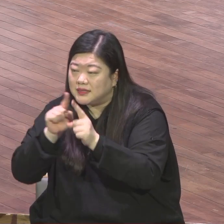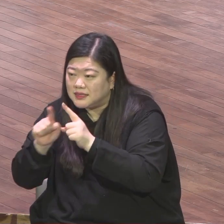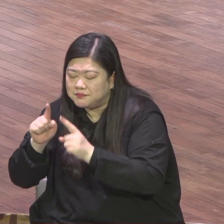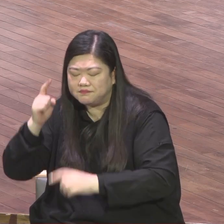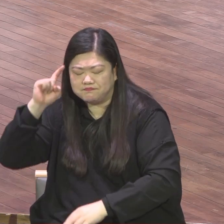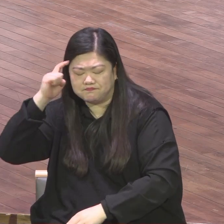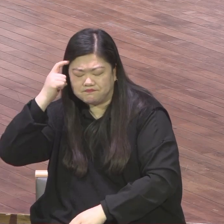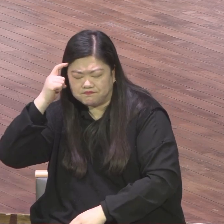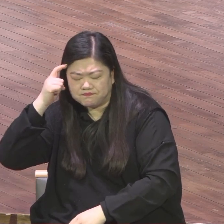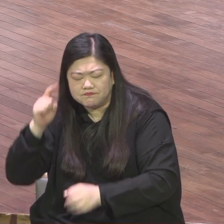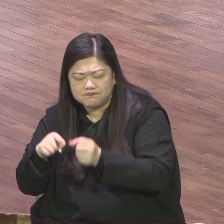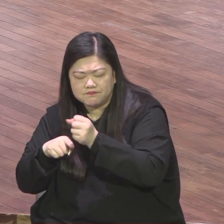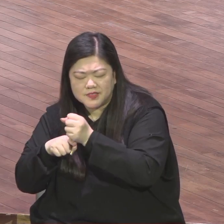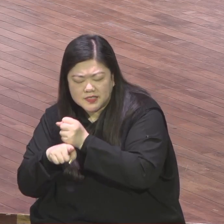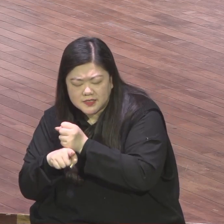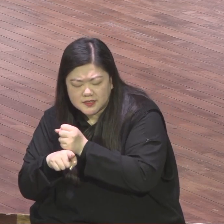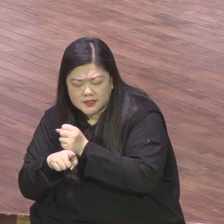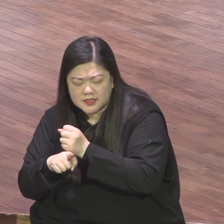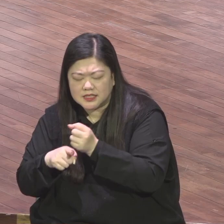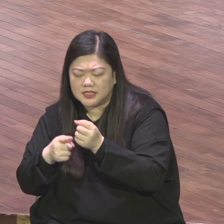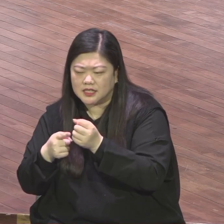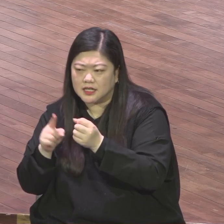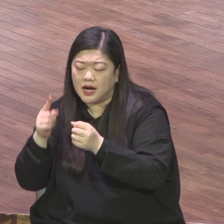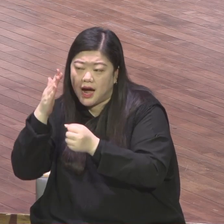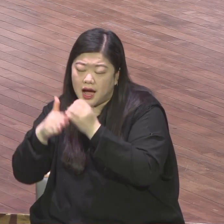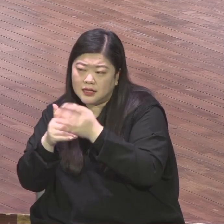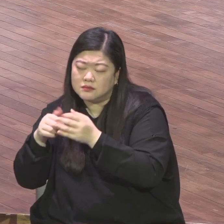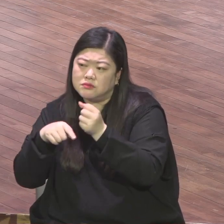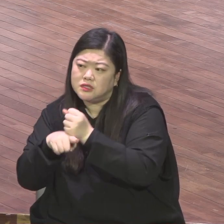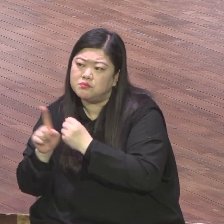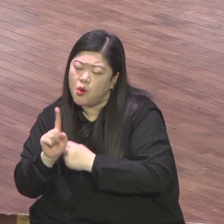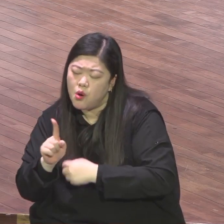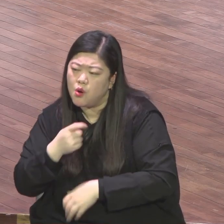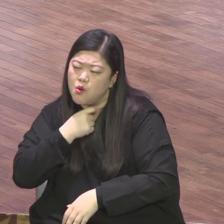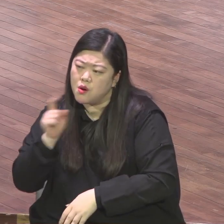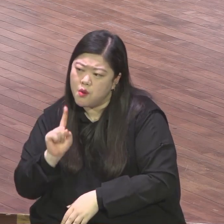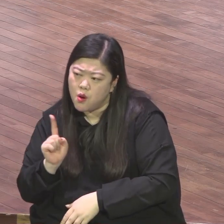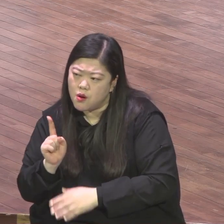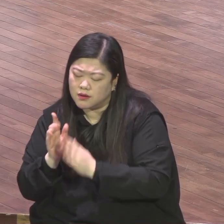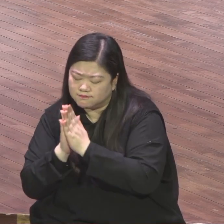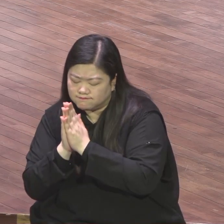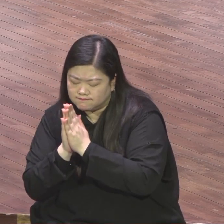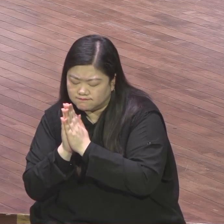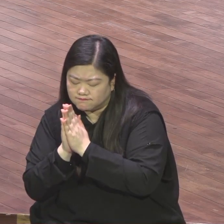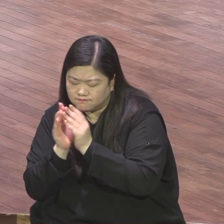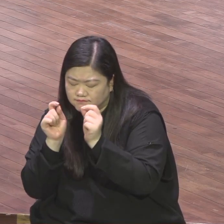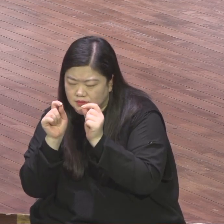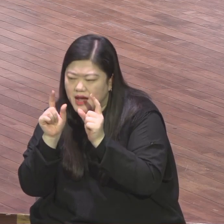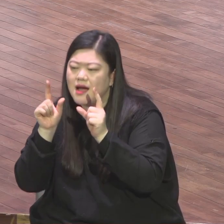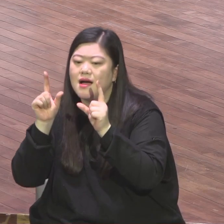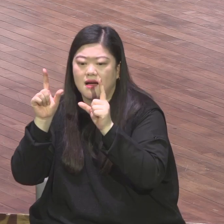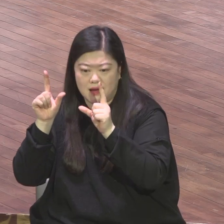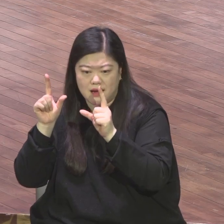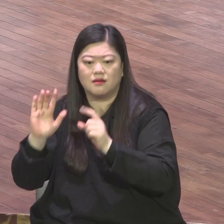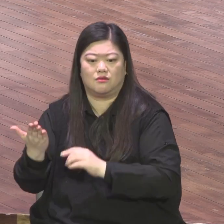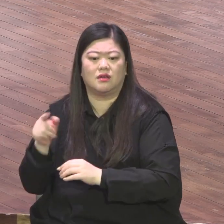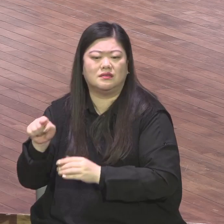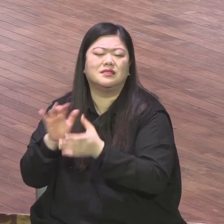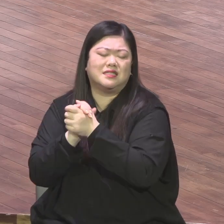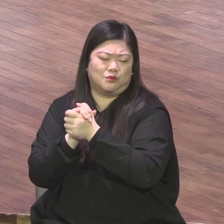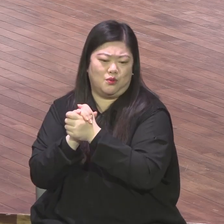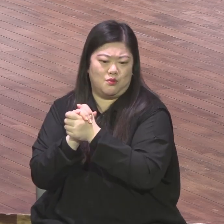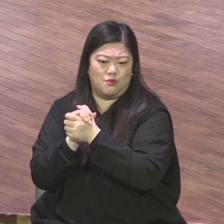기도해요. 말씀을 깊이 묵상을 기도하니까, 여러분 설교를 듣는다, 설교를 듣는다, 간절히 듣는다, 그 기도하는